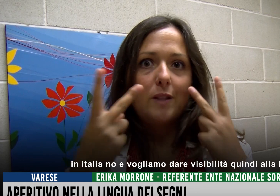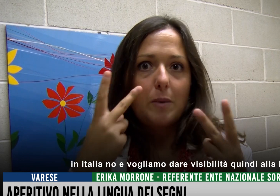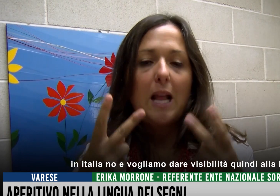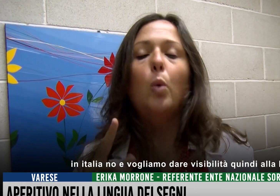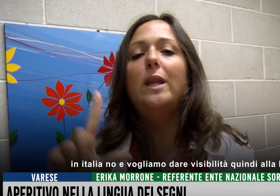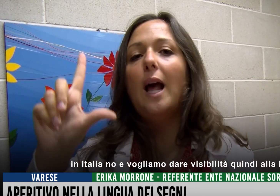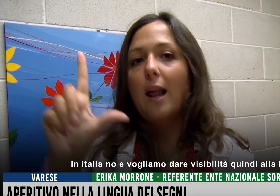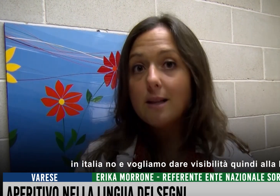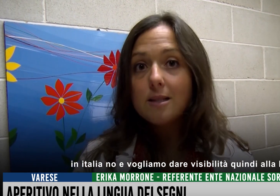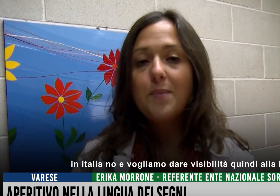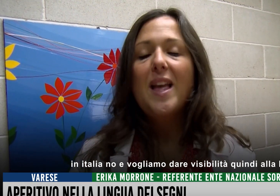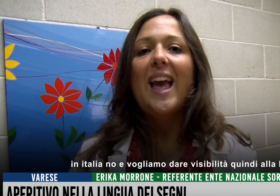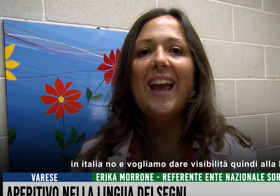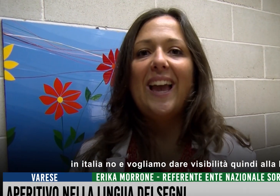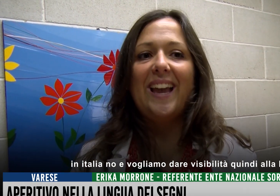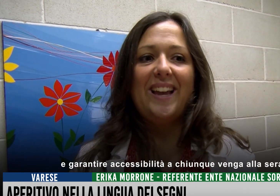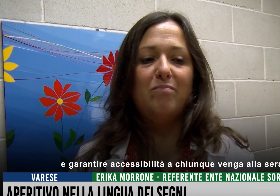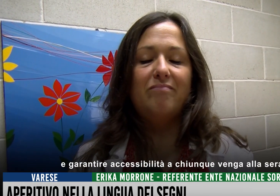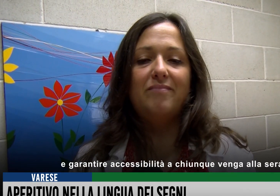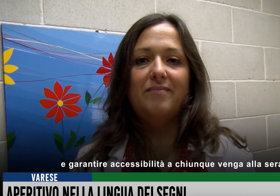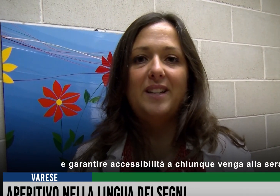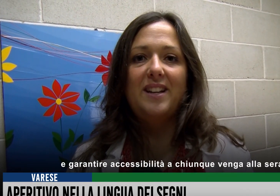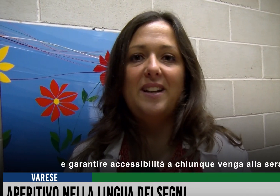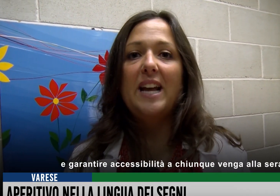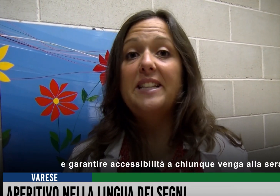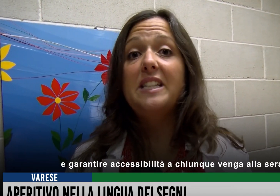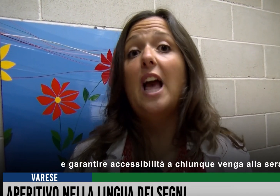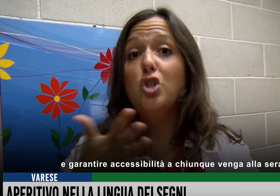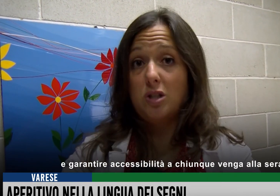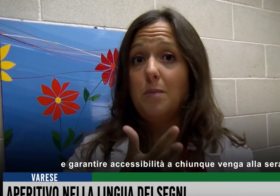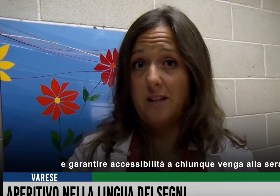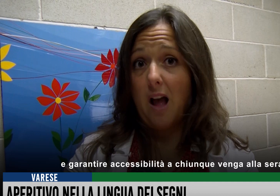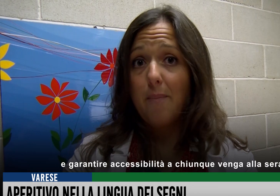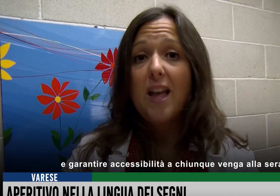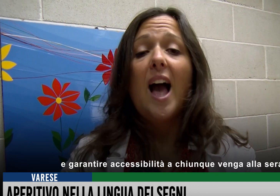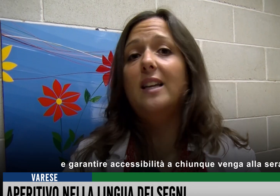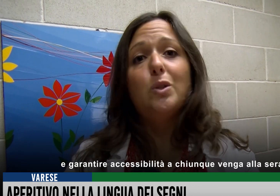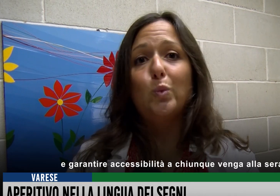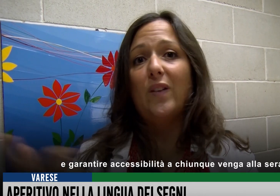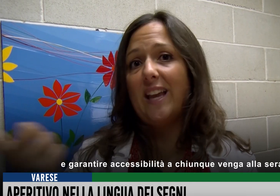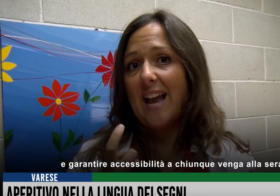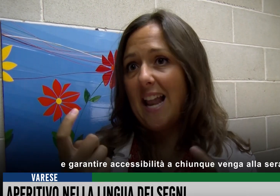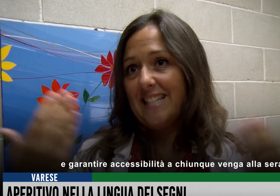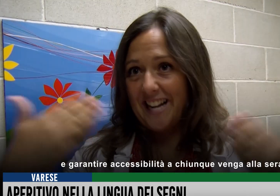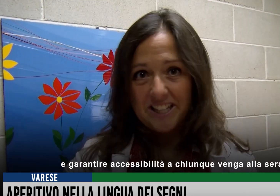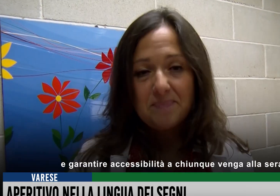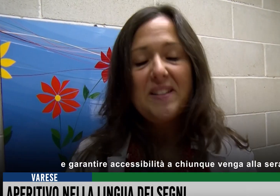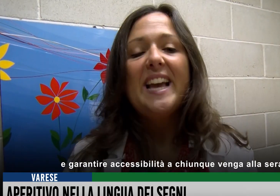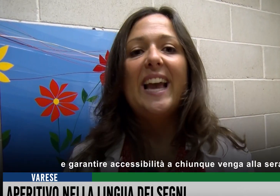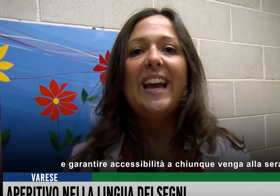visibilità quindi alla LIS e garantire accessibilità a chiunque venga alla serata e